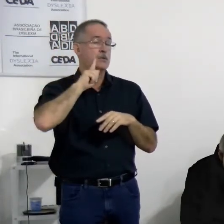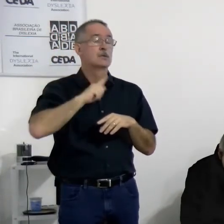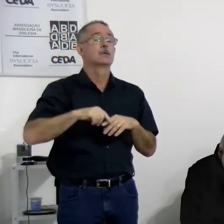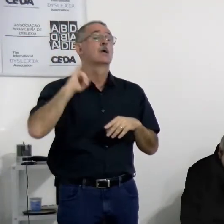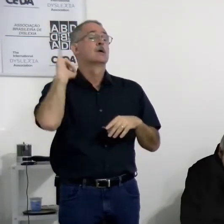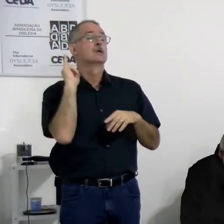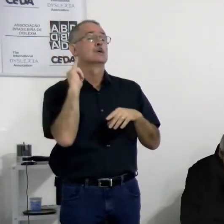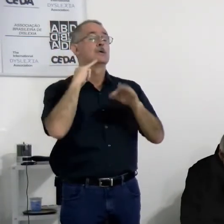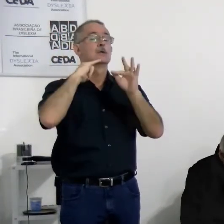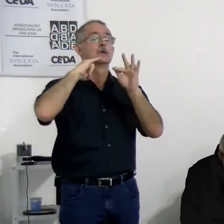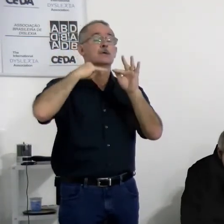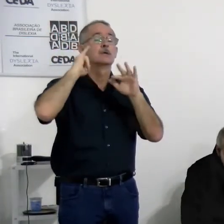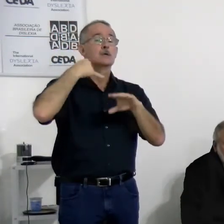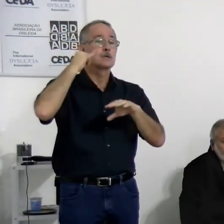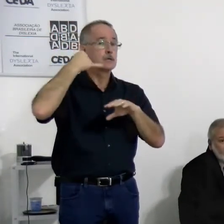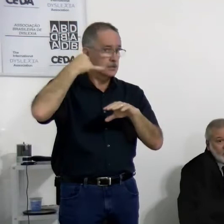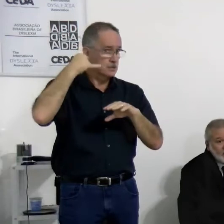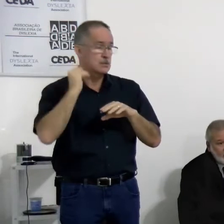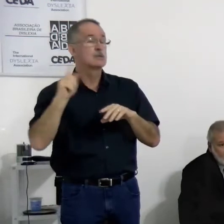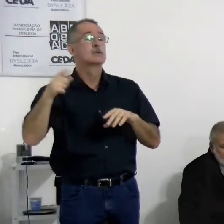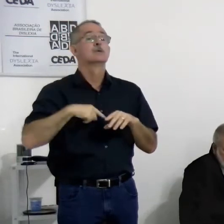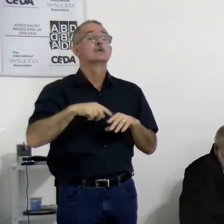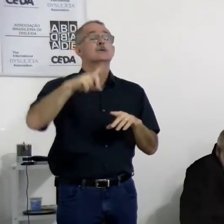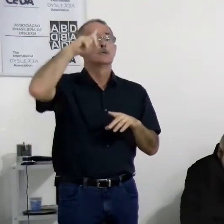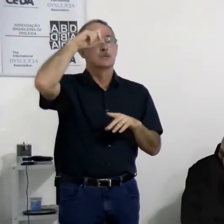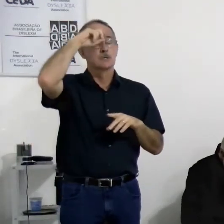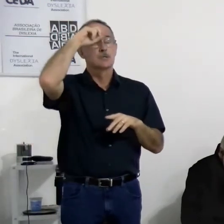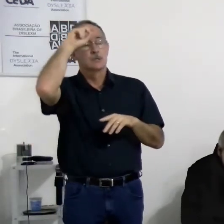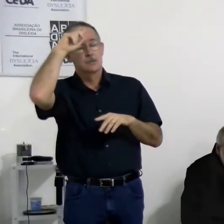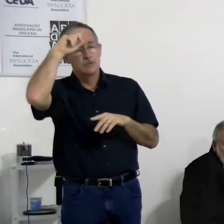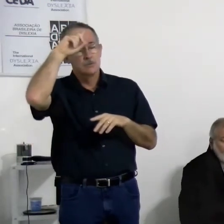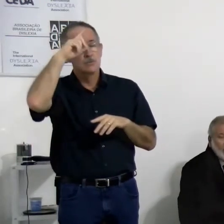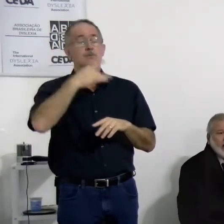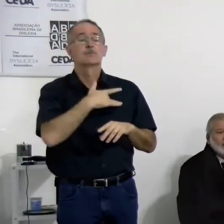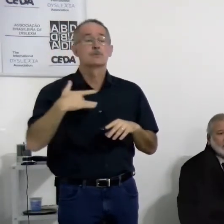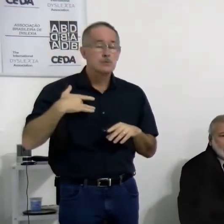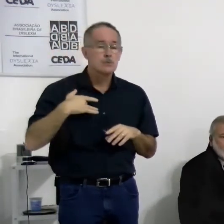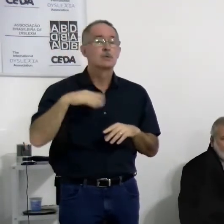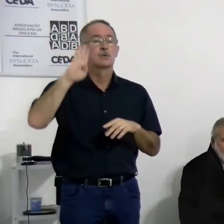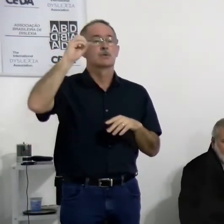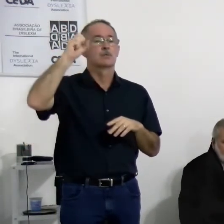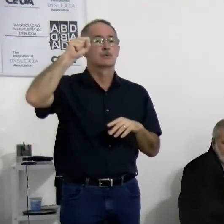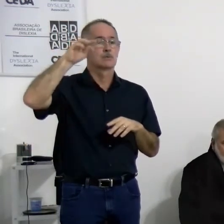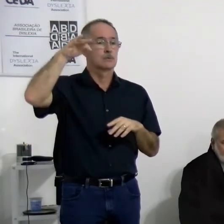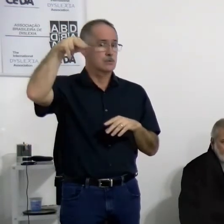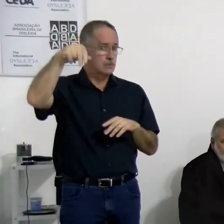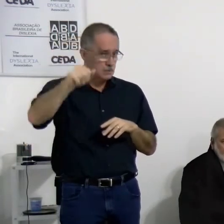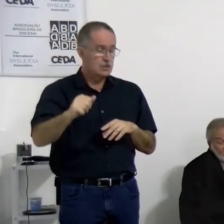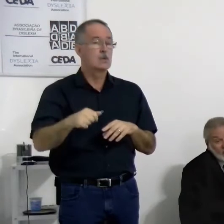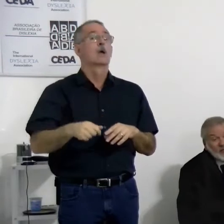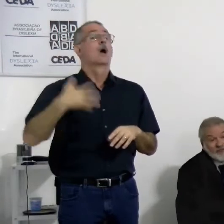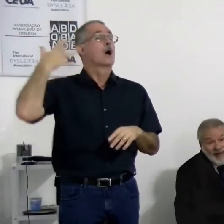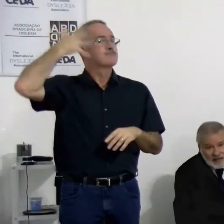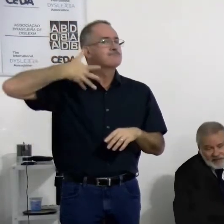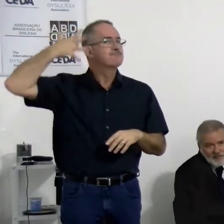Instituto de Saúde, de Profissões de Saúde de Boston. Esta palestra está